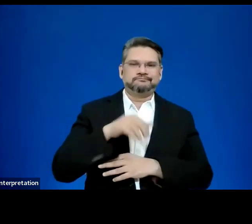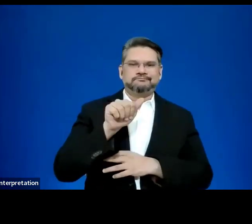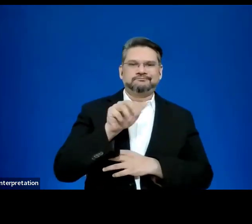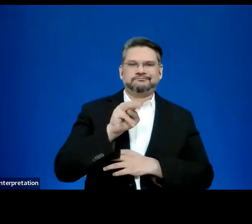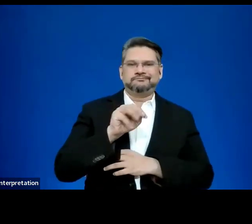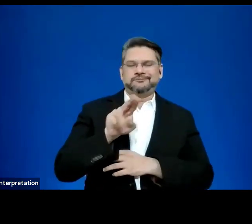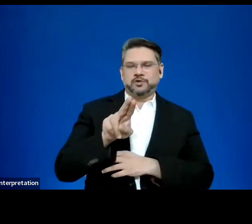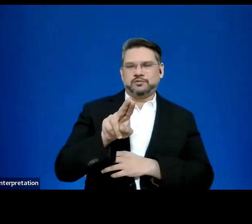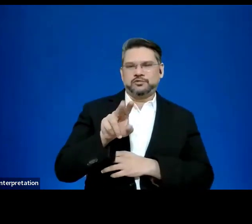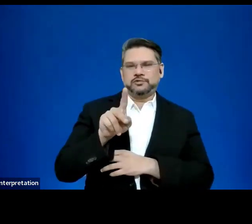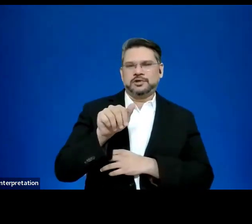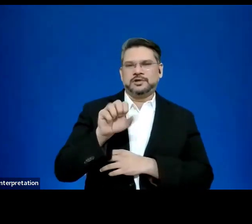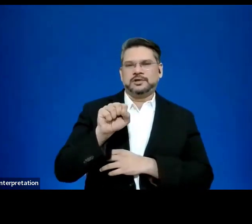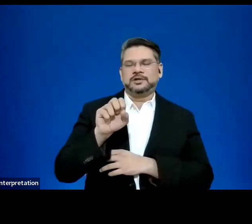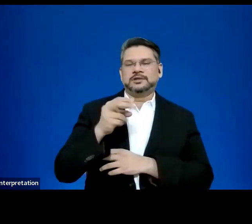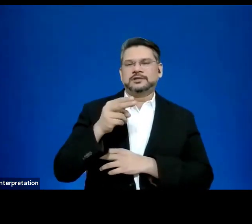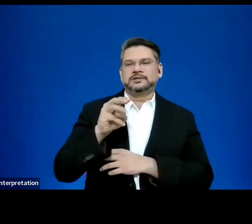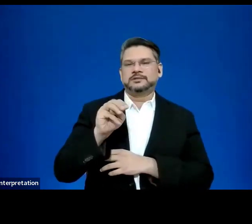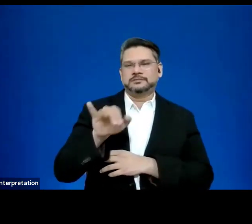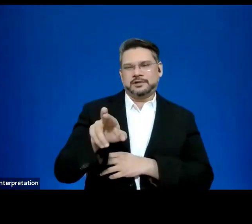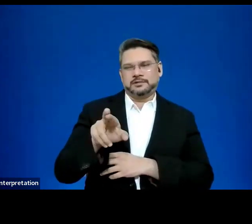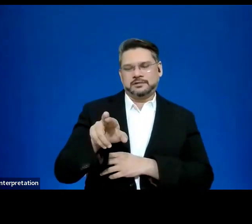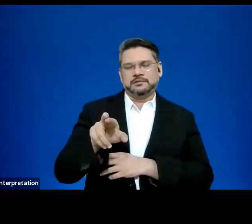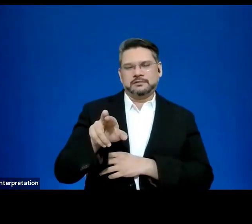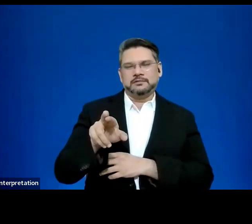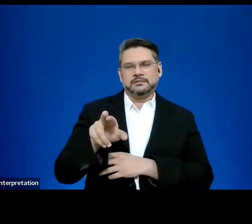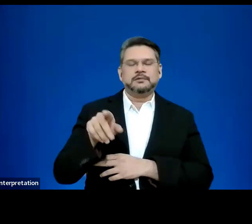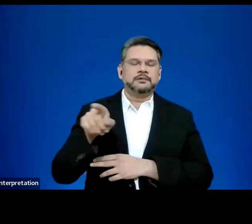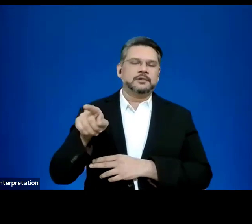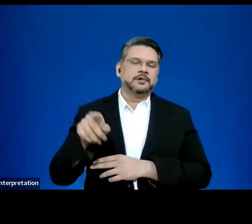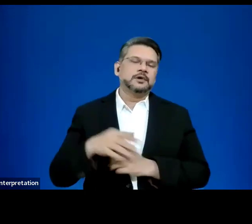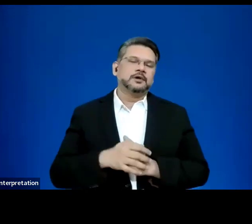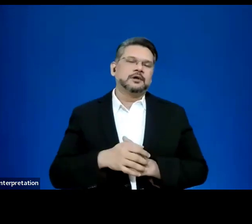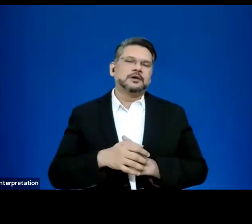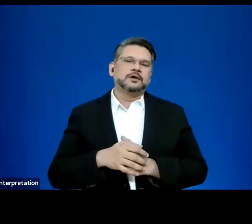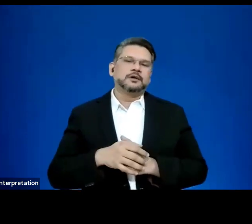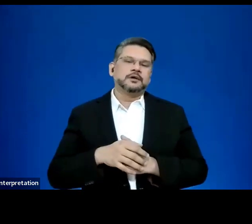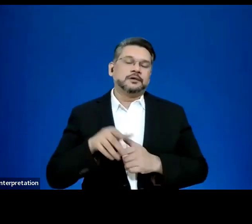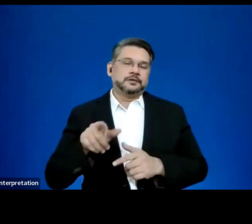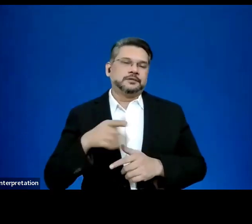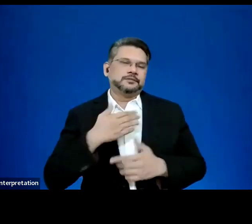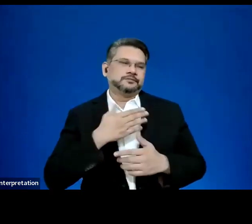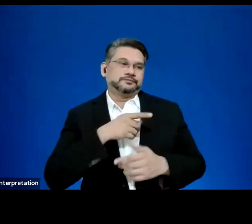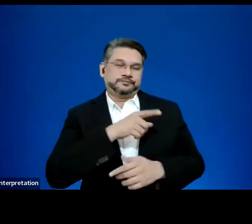哦，是 Jeff。我想要说一句话，可以说一句话吗？